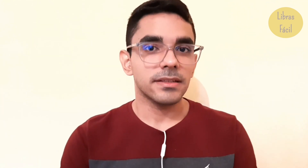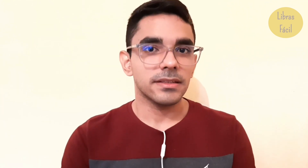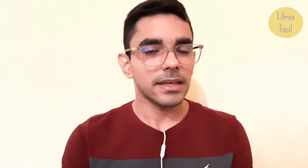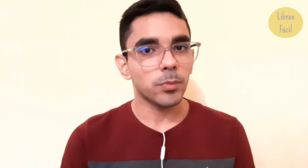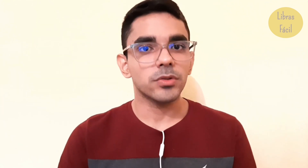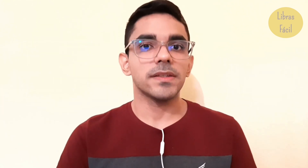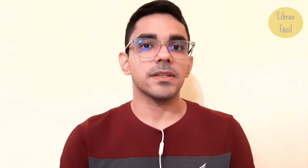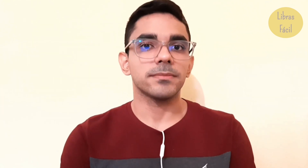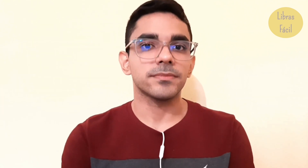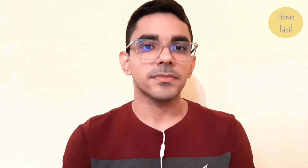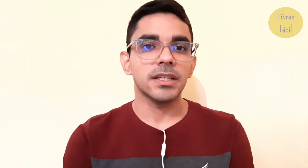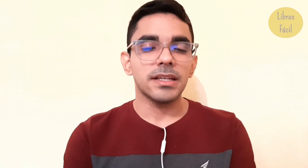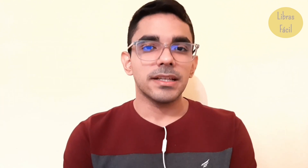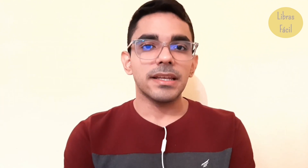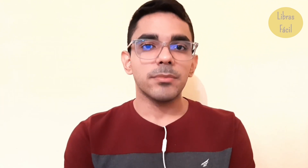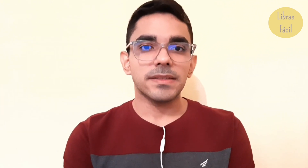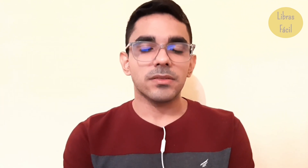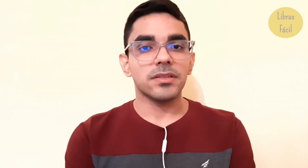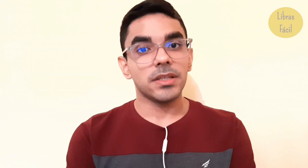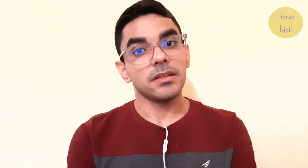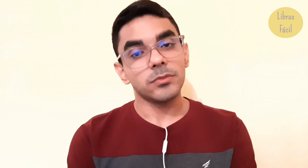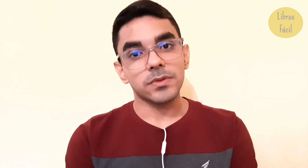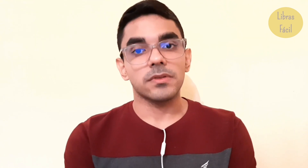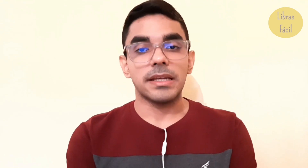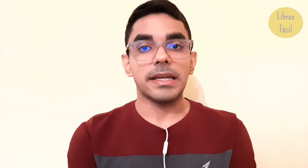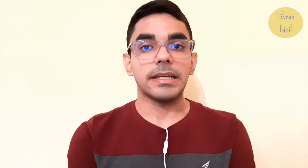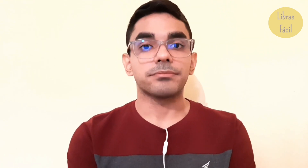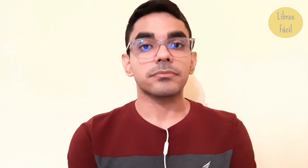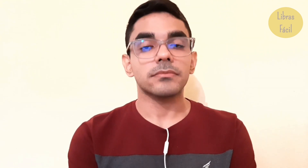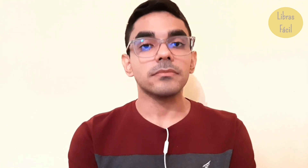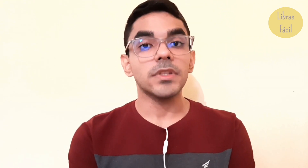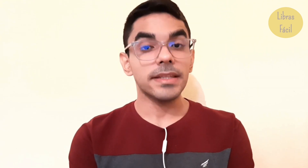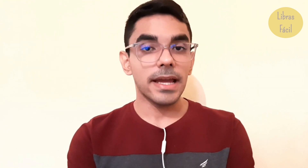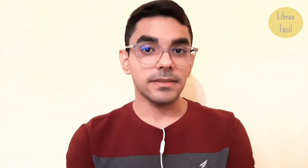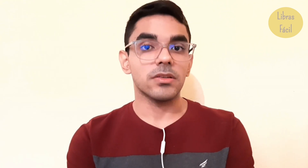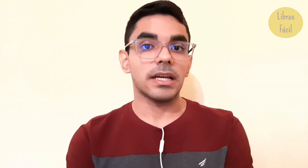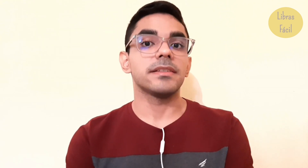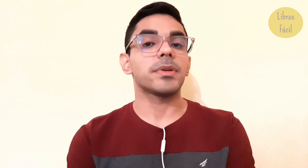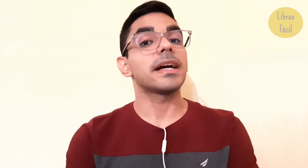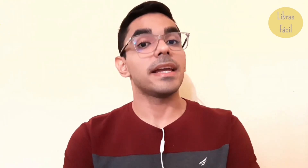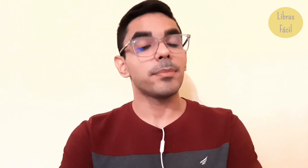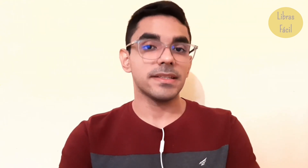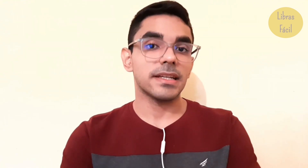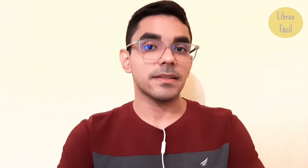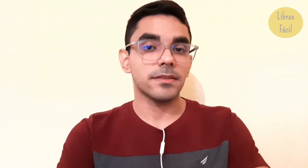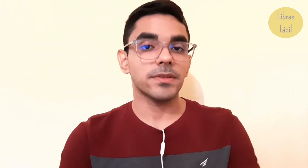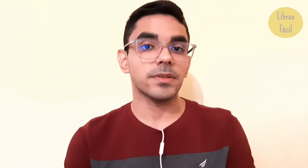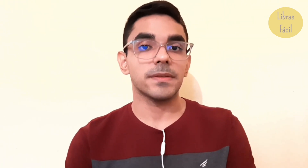língua portuguesa. Na Libras, nós também temos ideias isoladas para representar essas expressões.